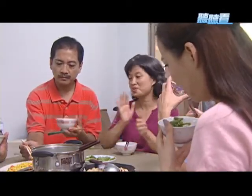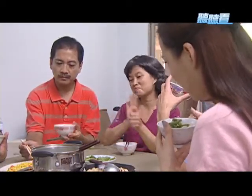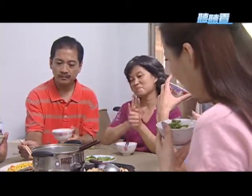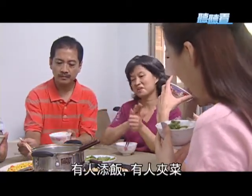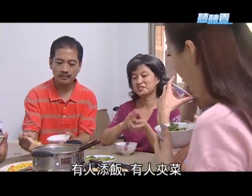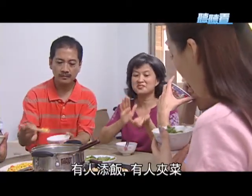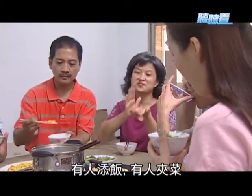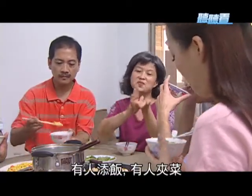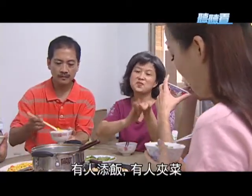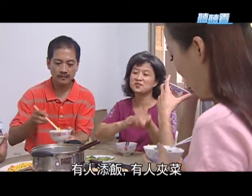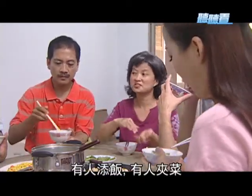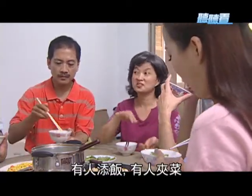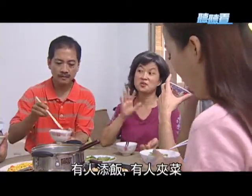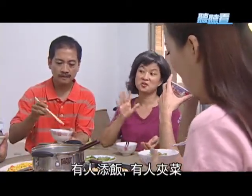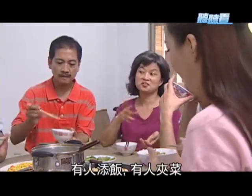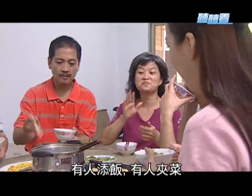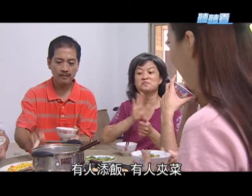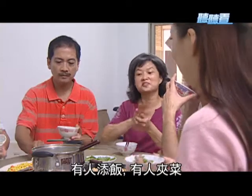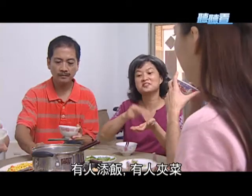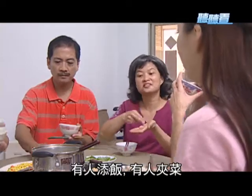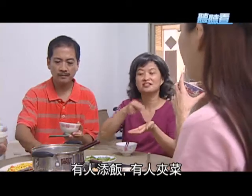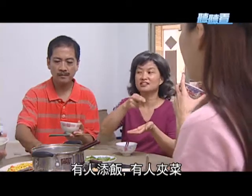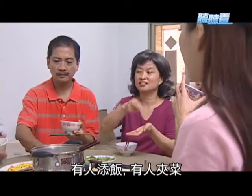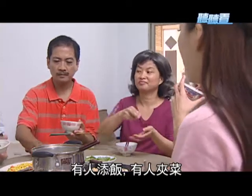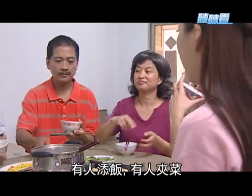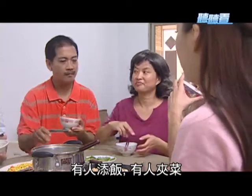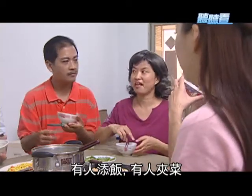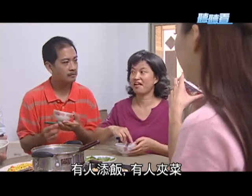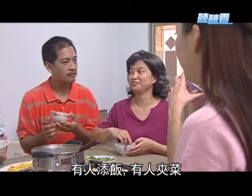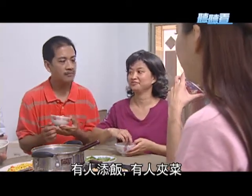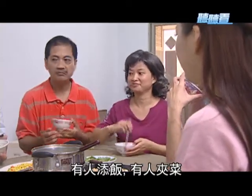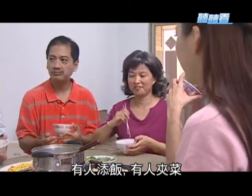有人添饭啊，有人夹菜，